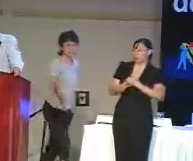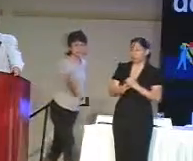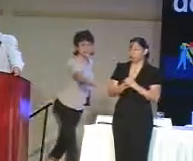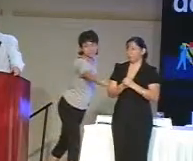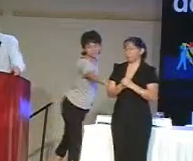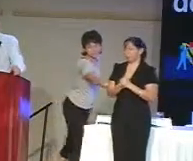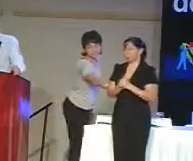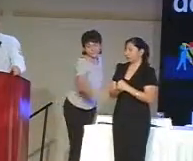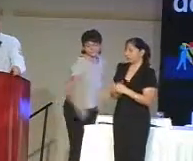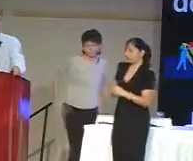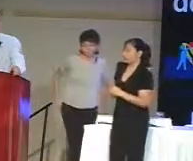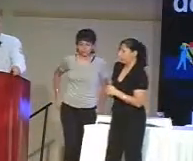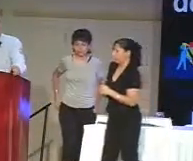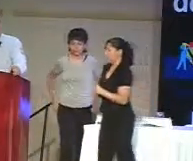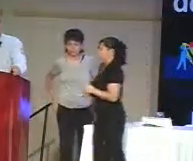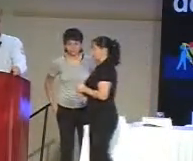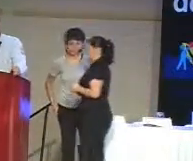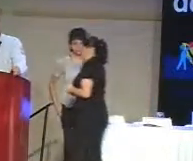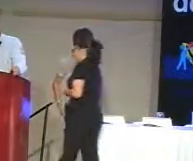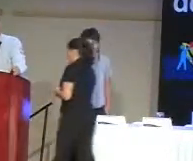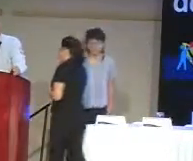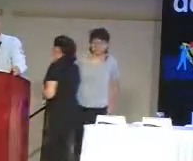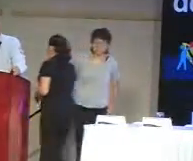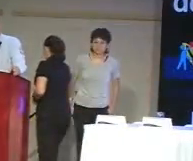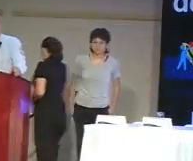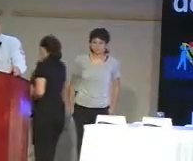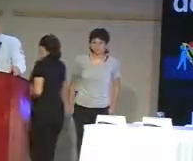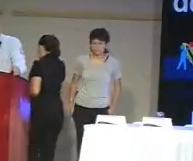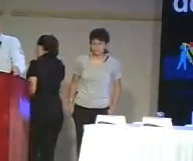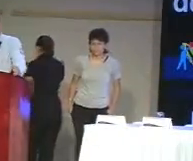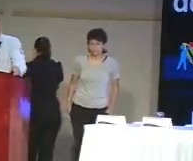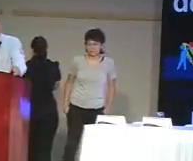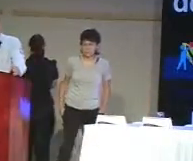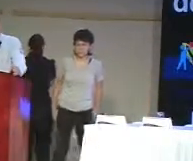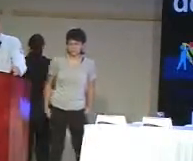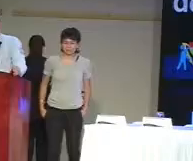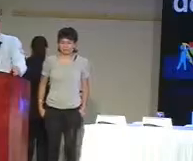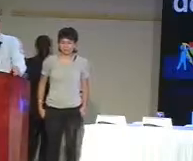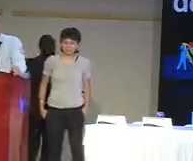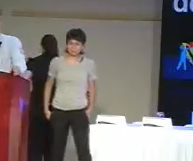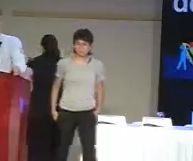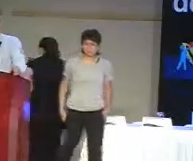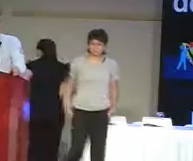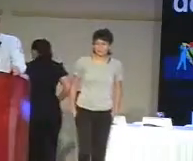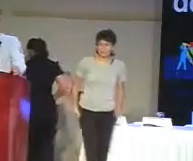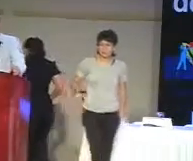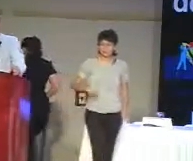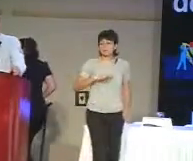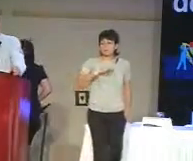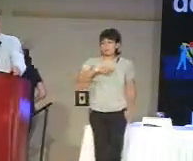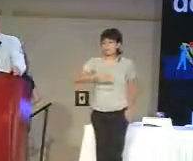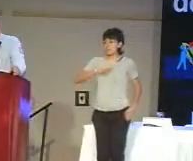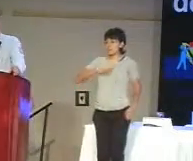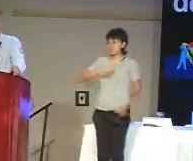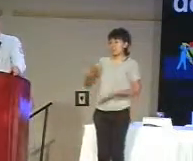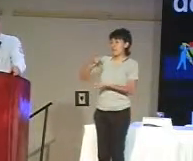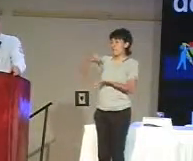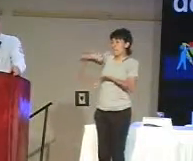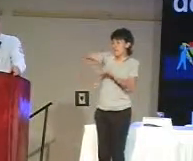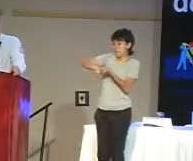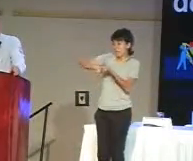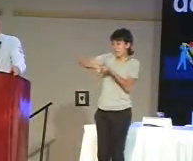infección intrauterina es frecuente e importante como condición que conduce